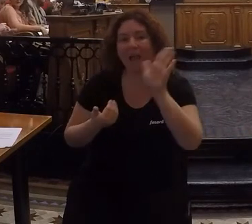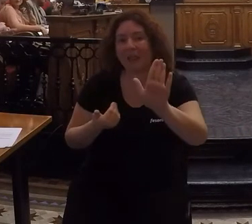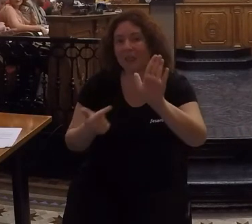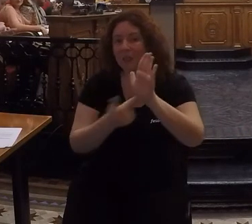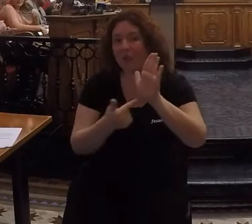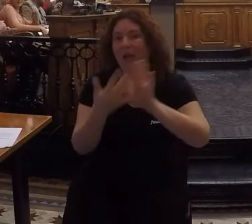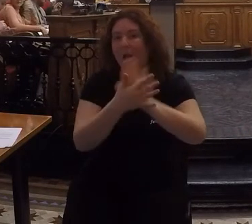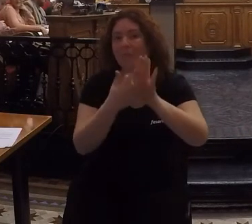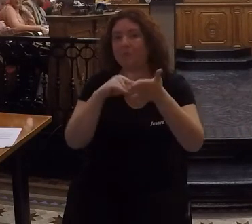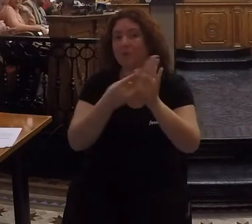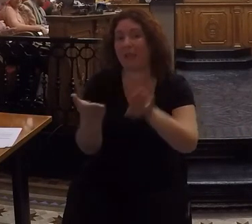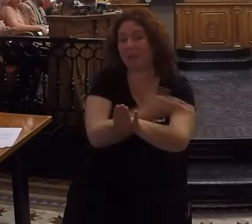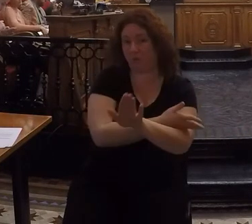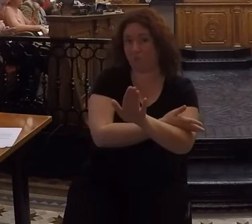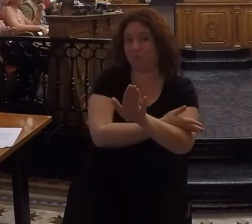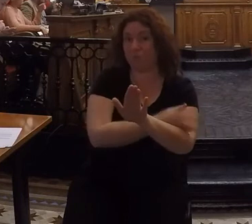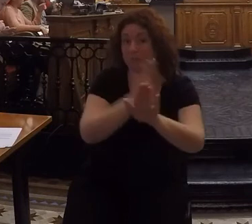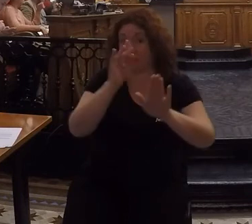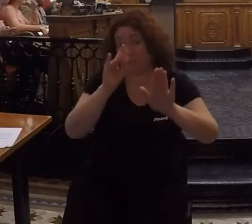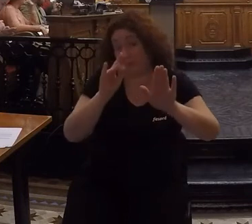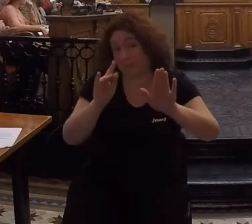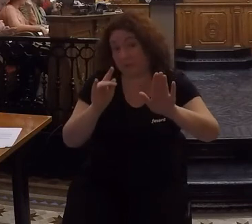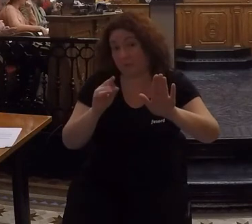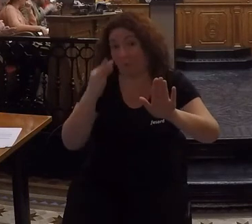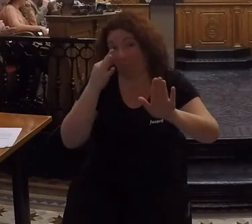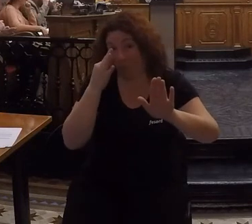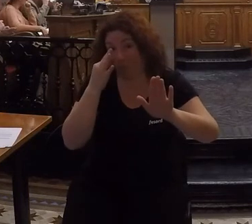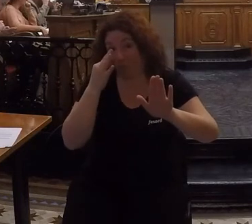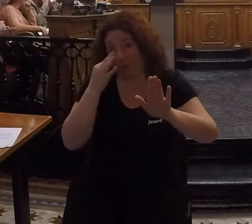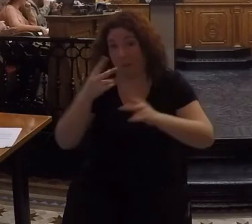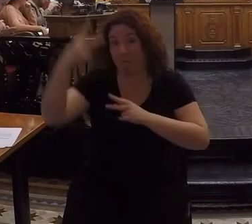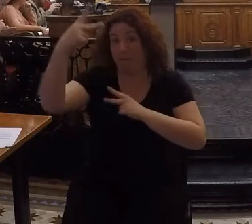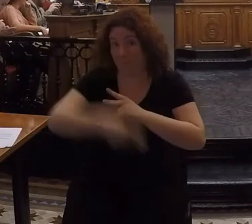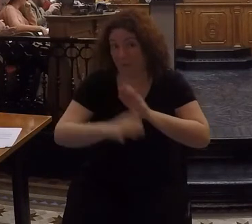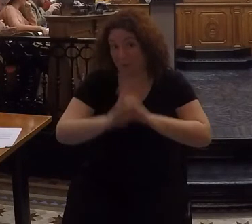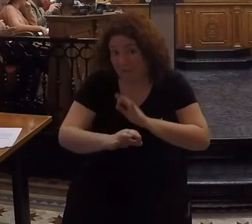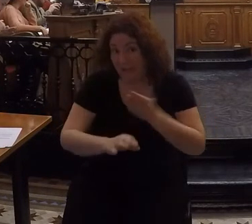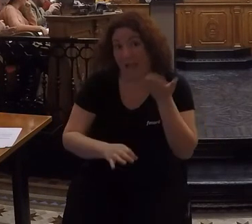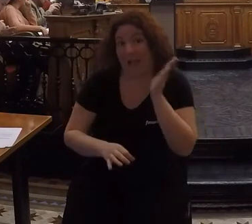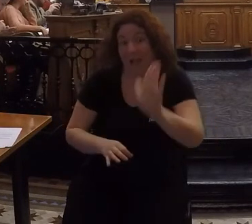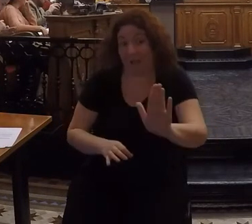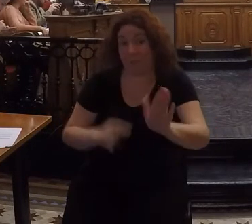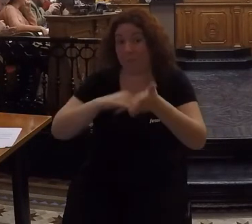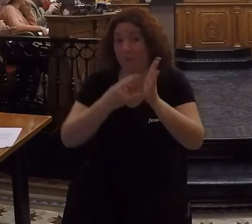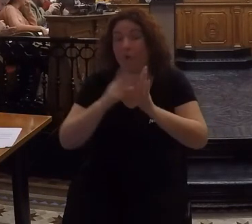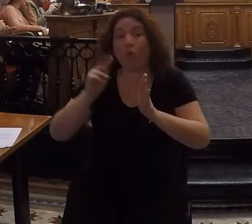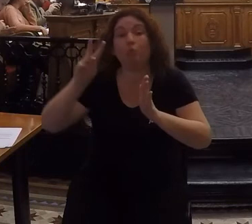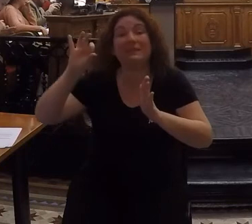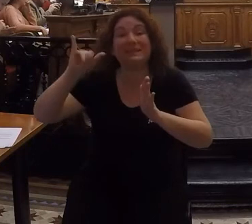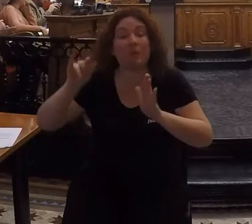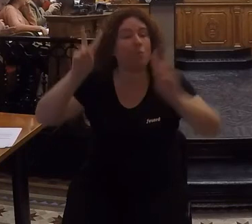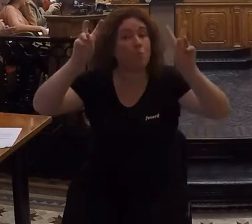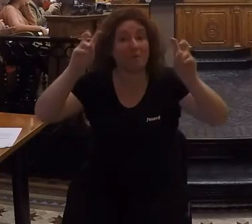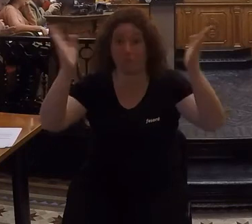proyecto anterior, es porque precisamente en el plazo de alegaciones aún no se había presentado el nuevo proyecto Dusi. Pero da igual, porque lo tengo